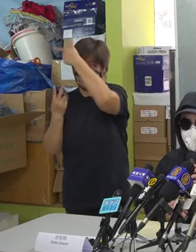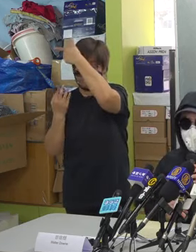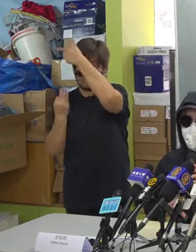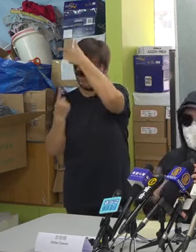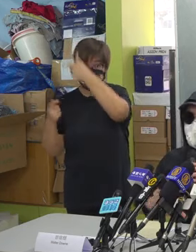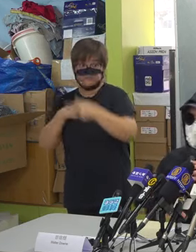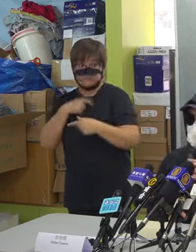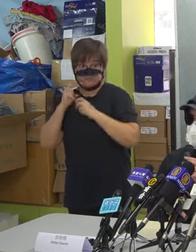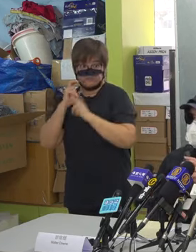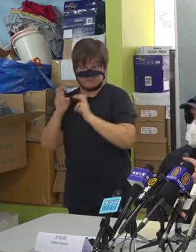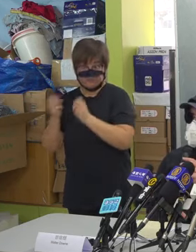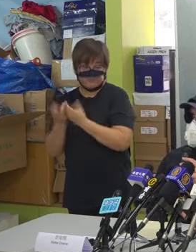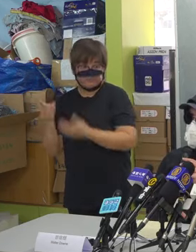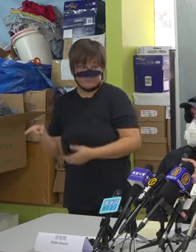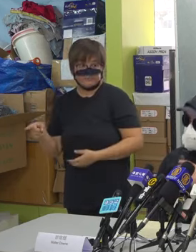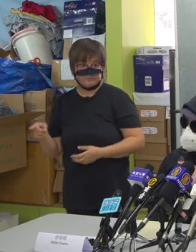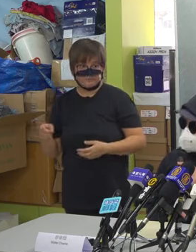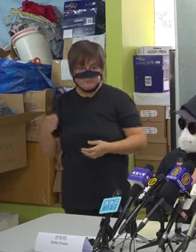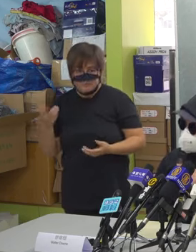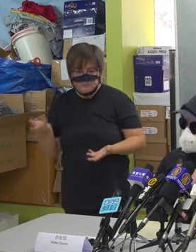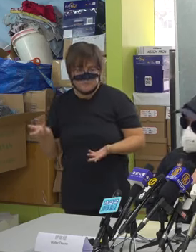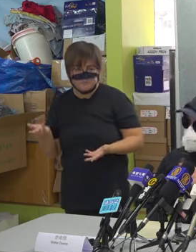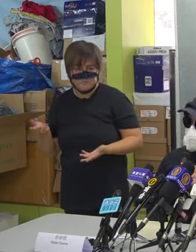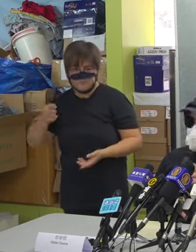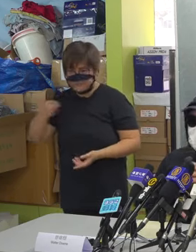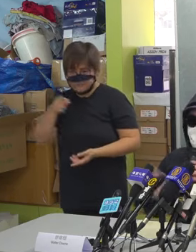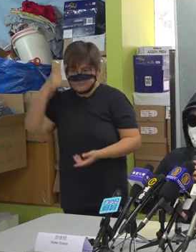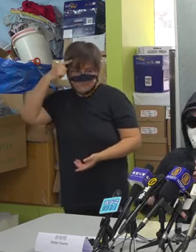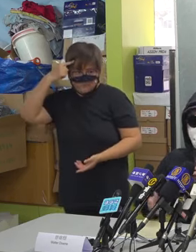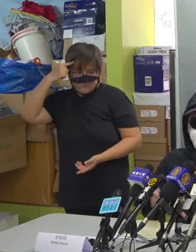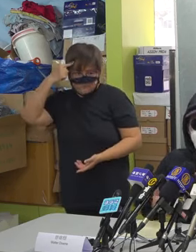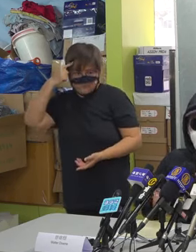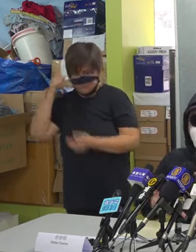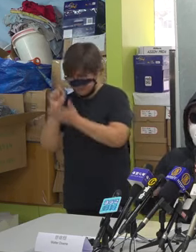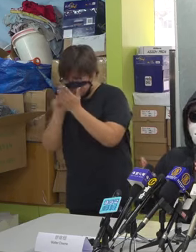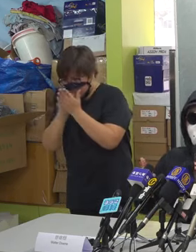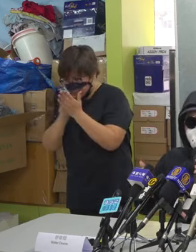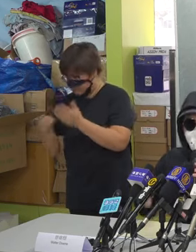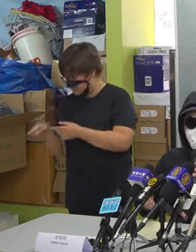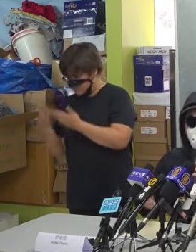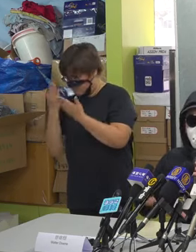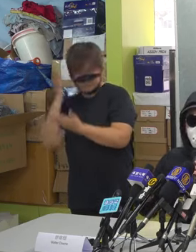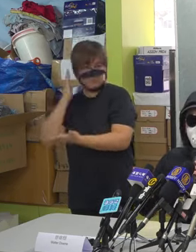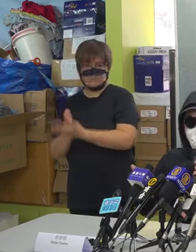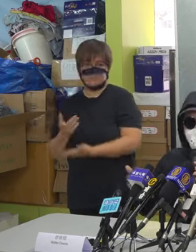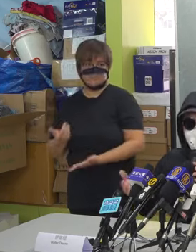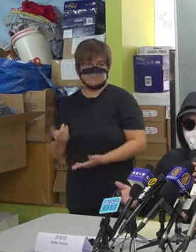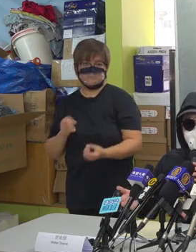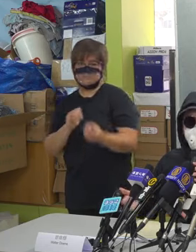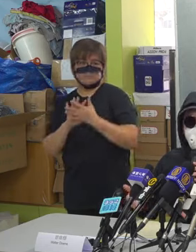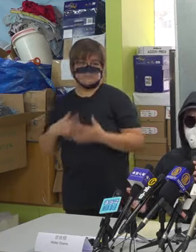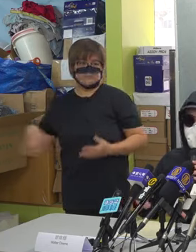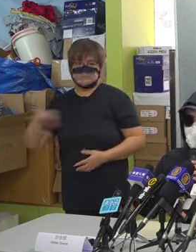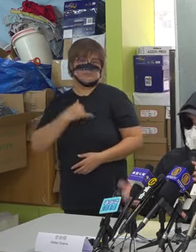入的時候，這個就是我們對他十分之有質疑的情況。而為什麼我們要要求去作